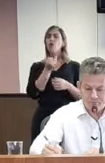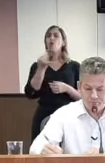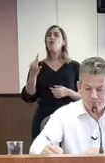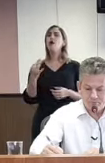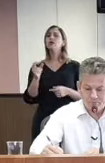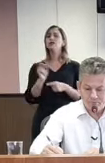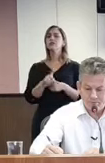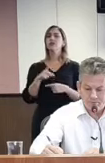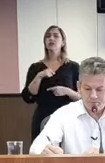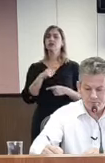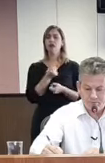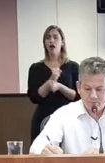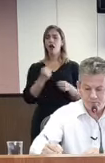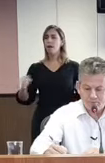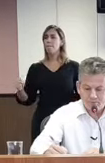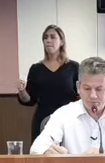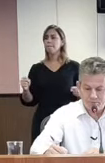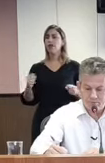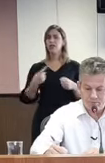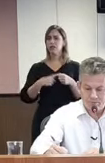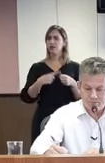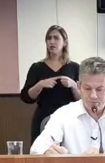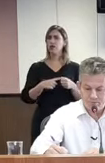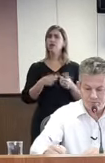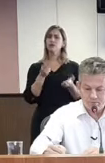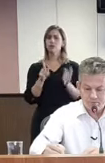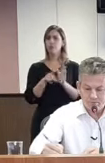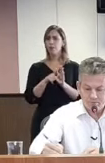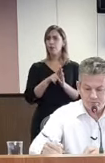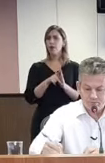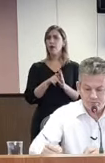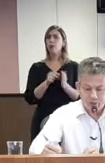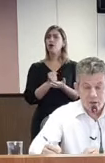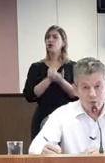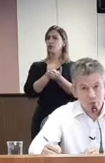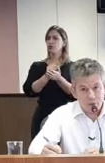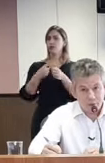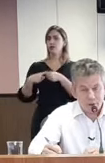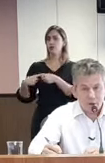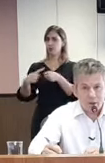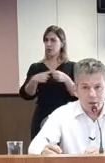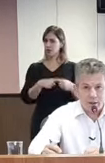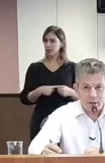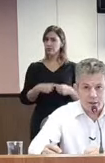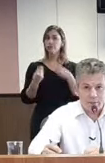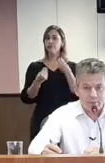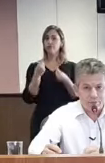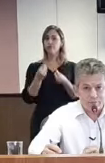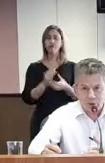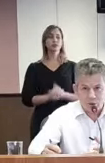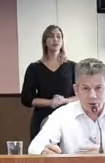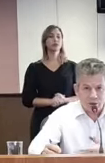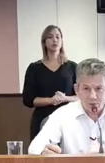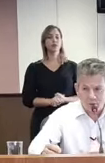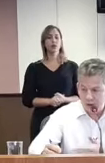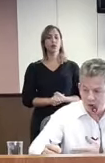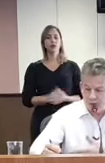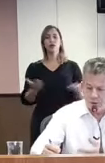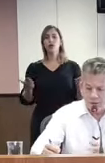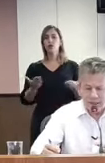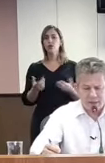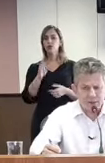serem ampliados em Cáceres, que atende a maioria dos municípios da região oeste? Júnior, pelo que nós temos